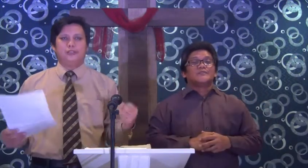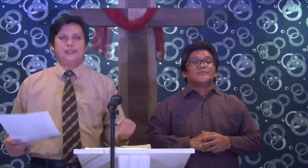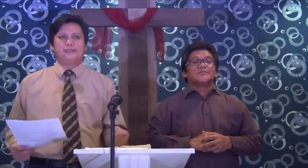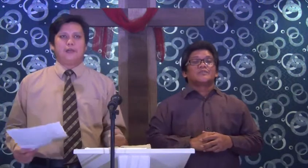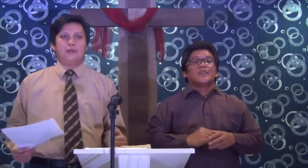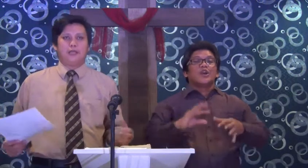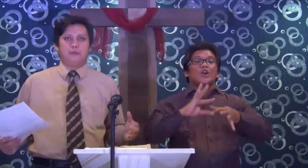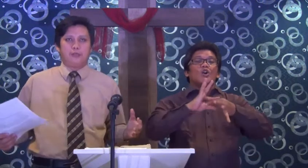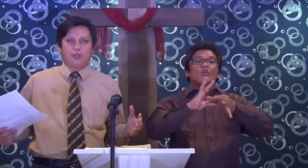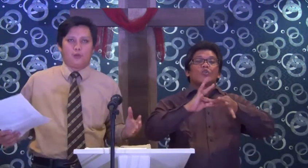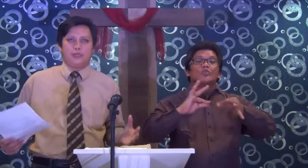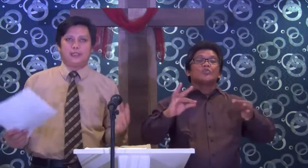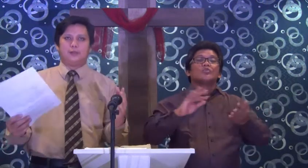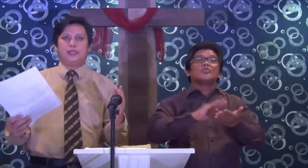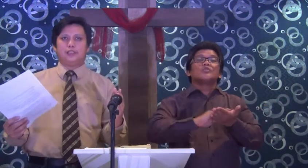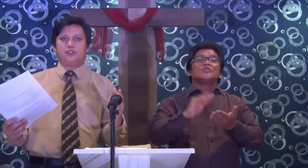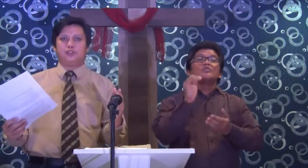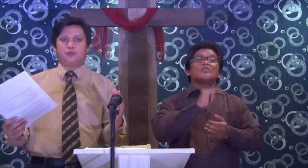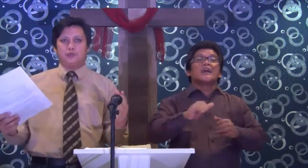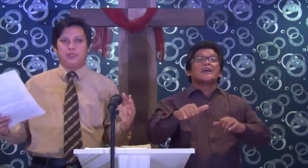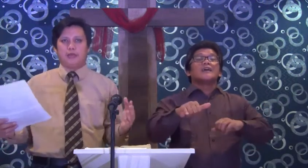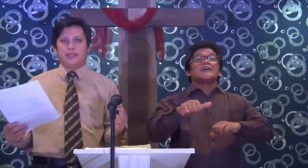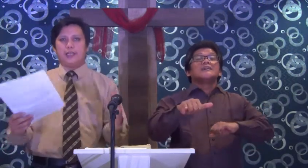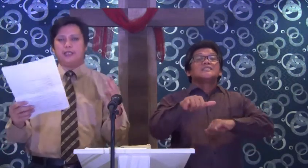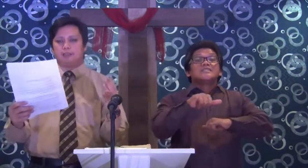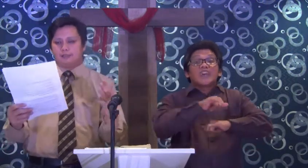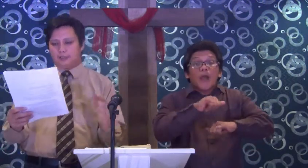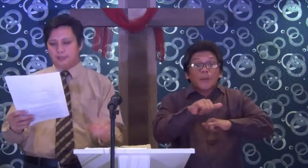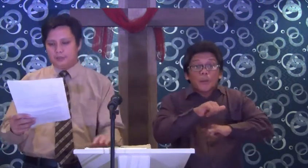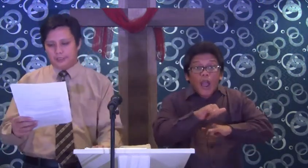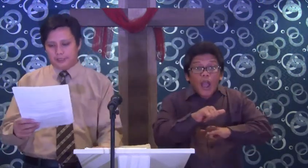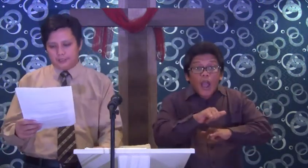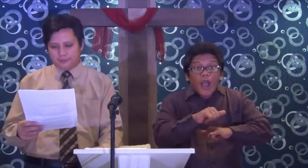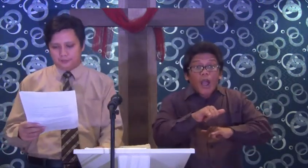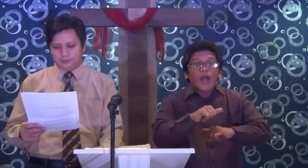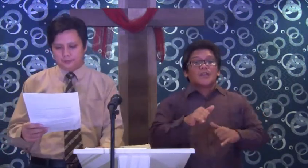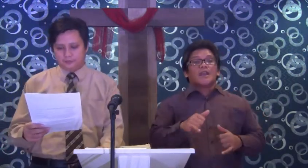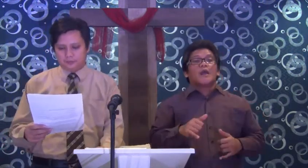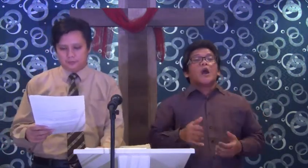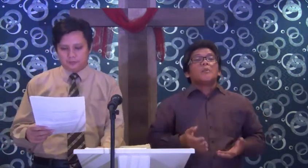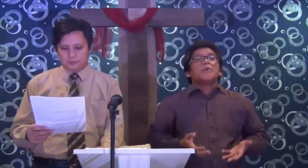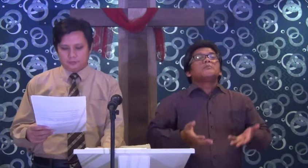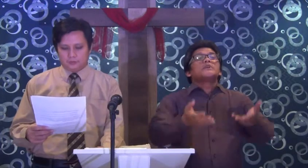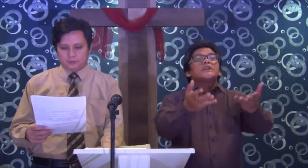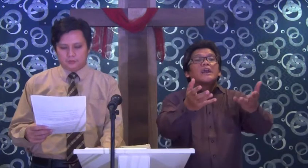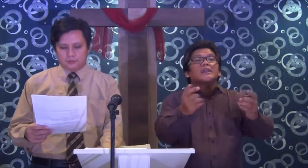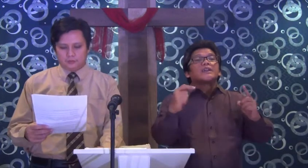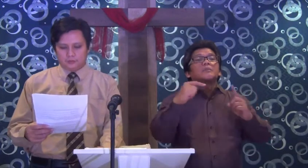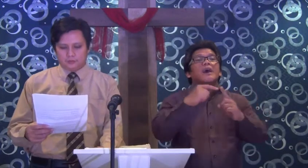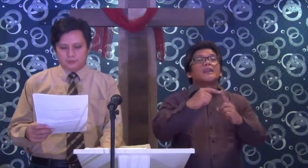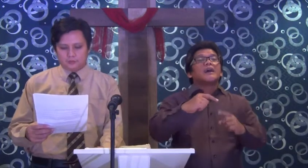Roh Kudus yang sama yang memberikan kuasa kepada Kristus waktu dia melayani di tengah-tengah dunia ini.